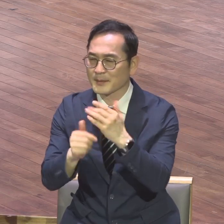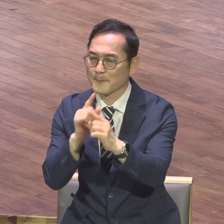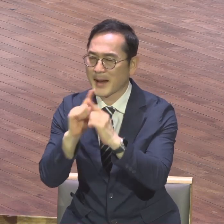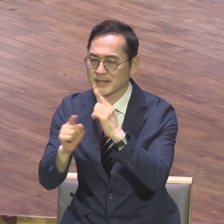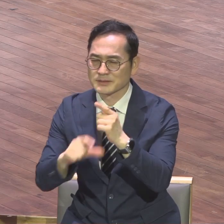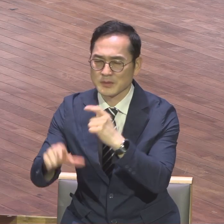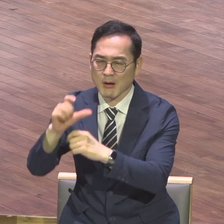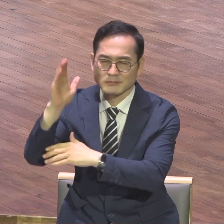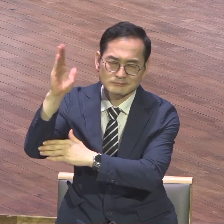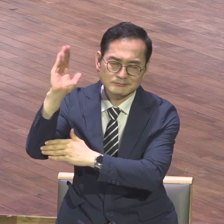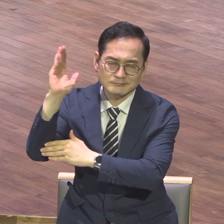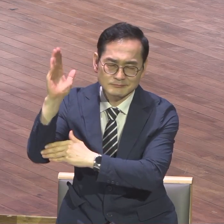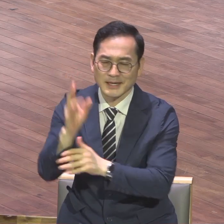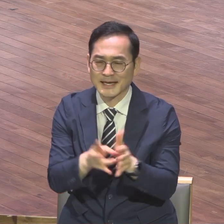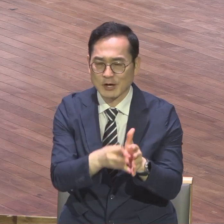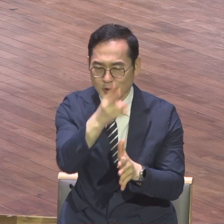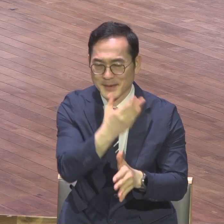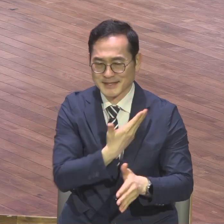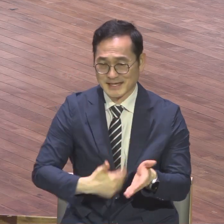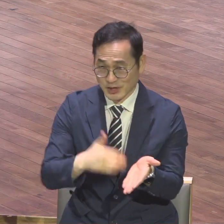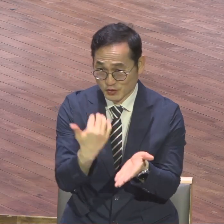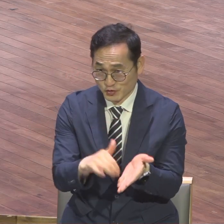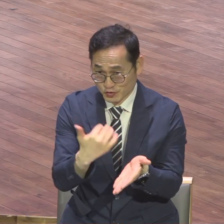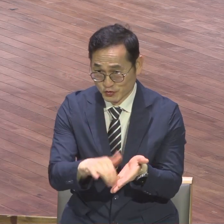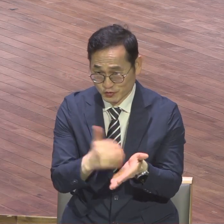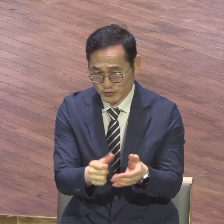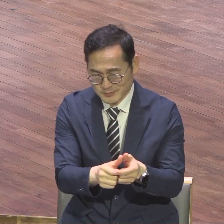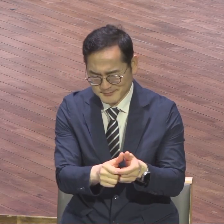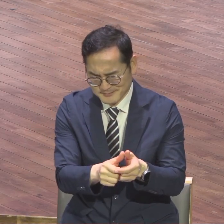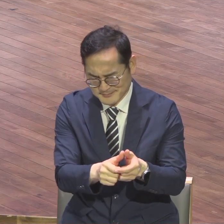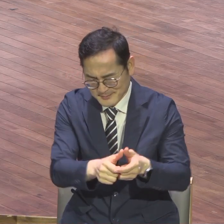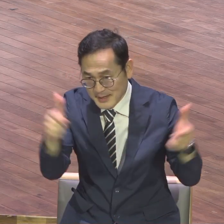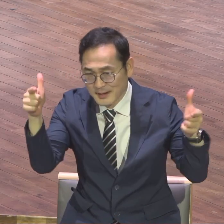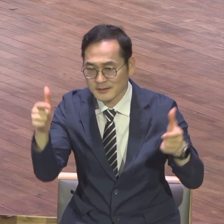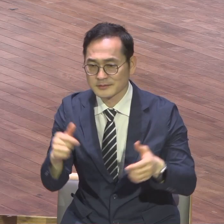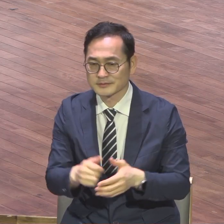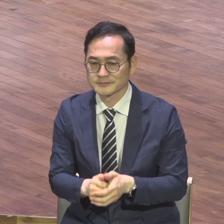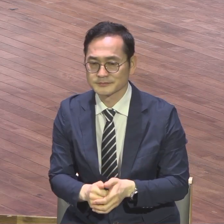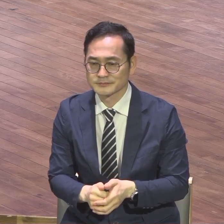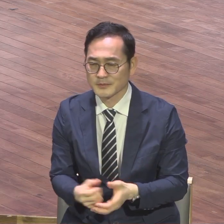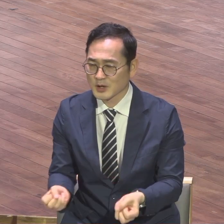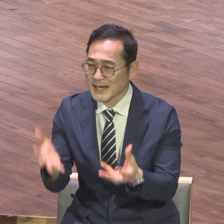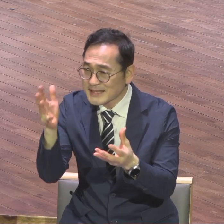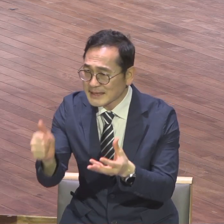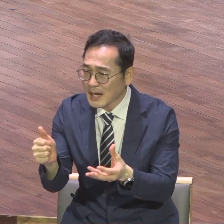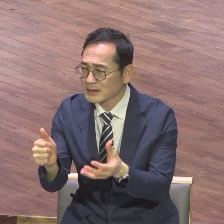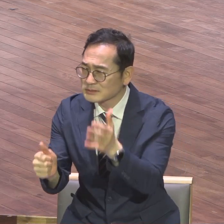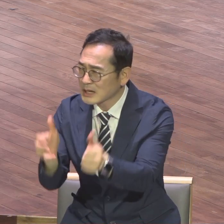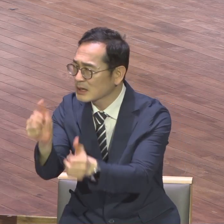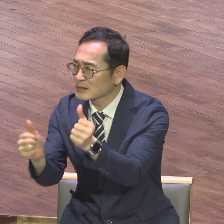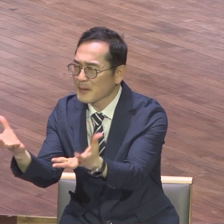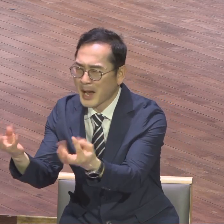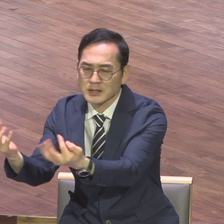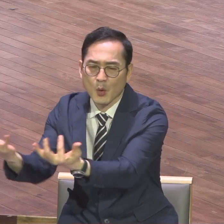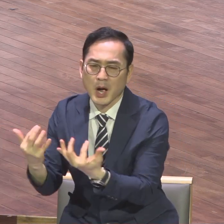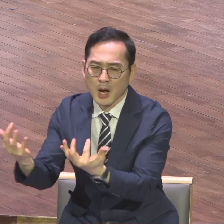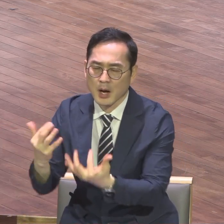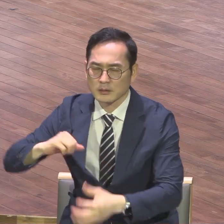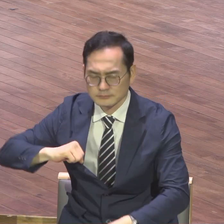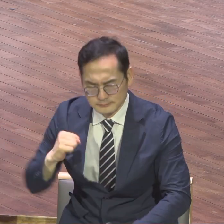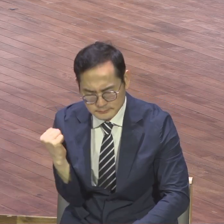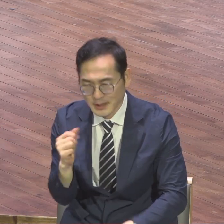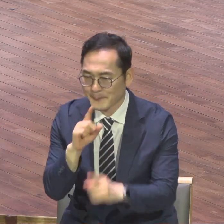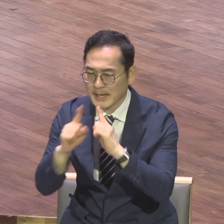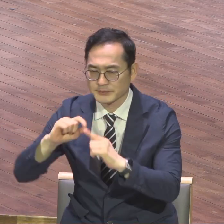왕성하여 예루살렘에 있는 제자의 수가 더 심히 많아지고 허다한 제사장의 무리도 이 도에 복종하니라.